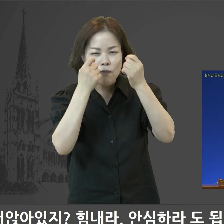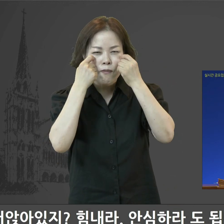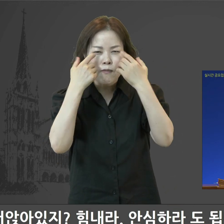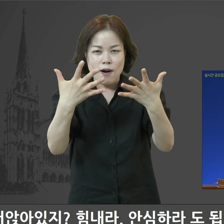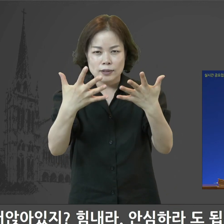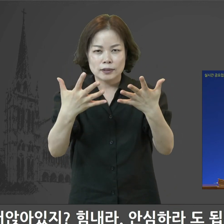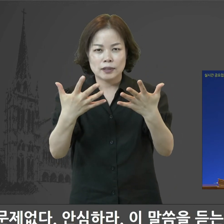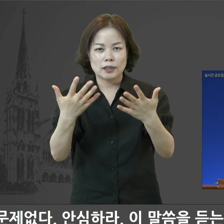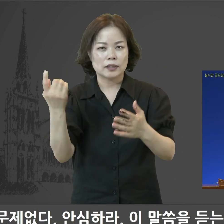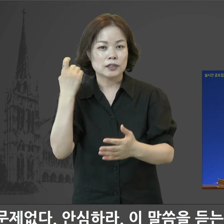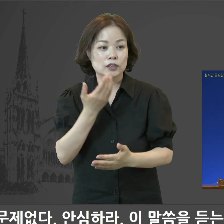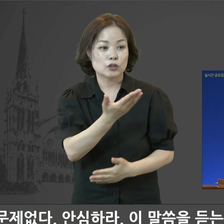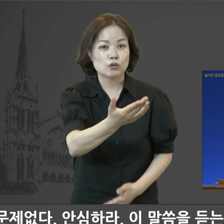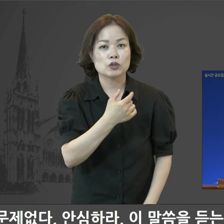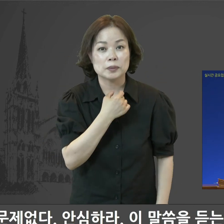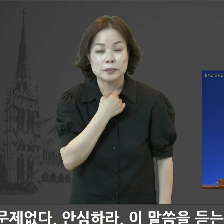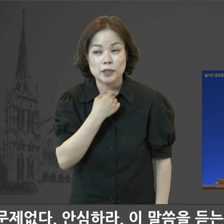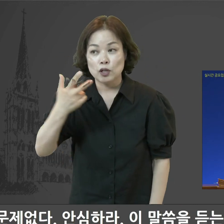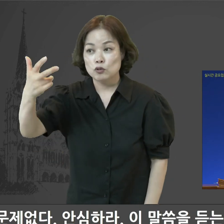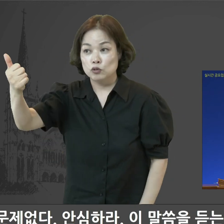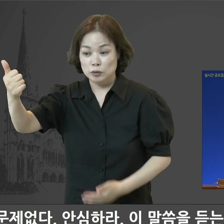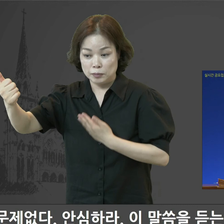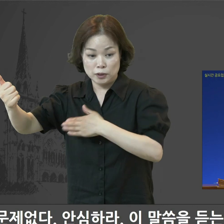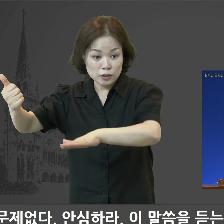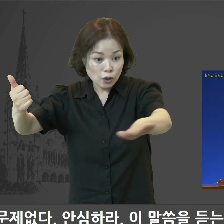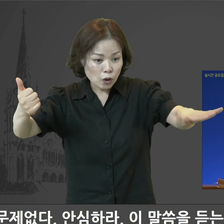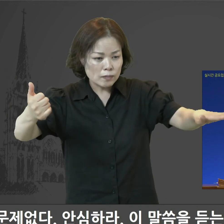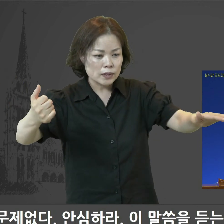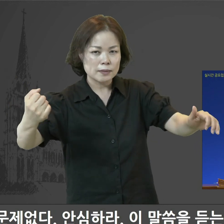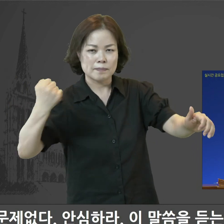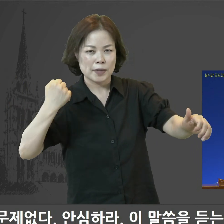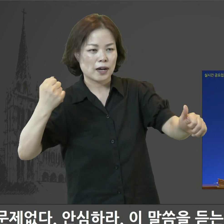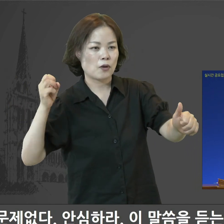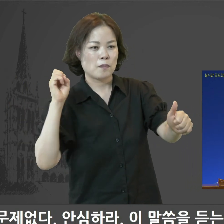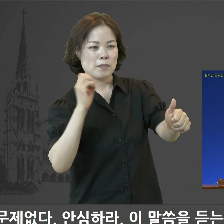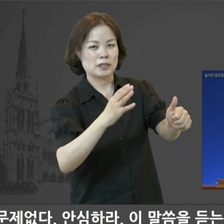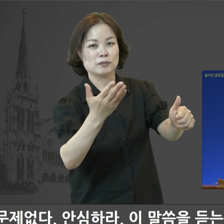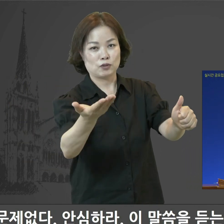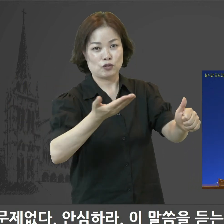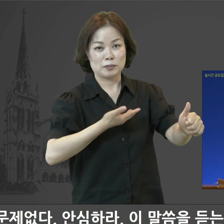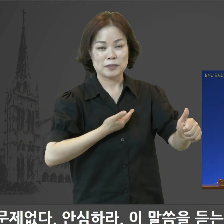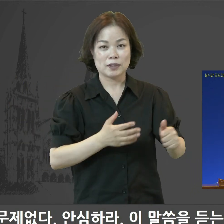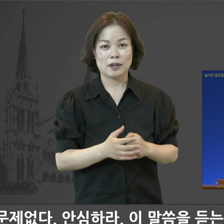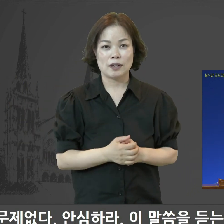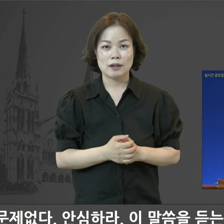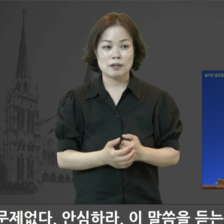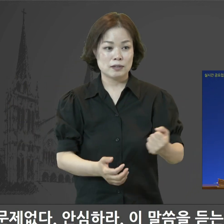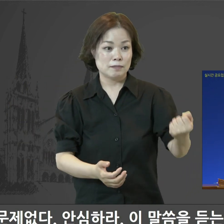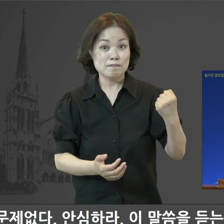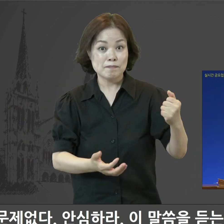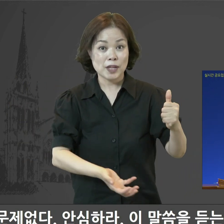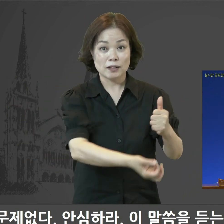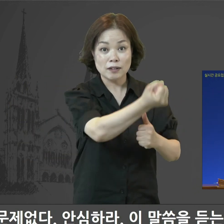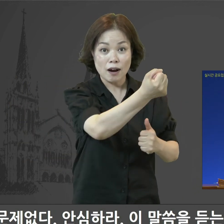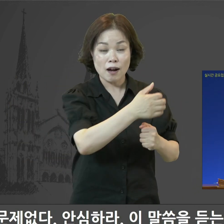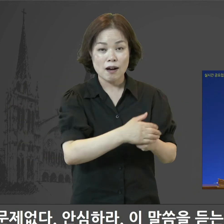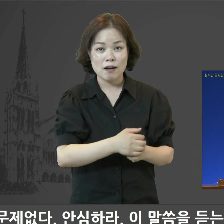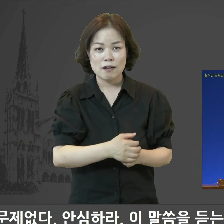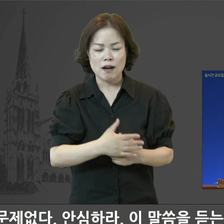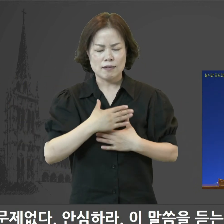전해주고 싶습니다. 우리 주님이 저와 여러분에게 힘내라라고 말씀하십니다. 힘내라,